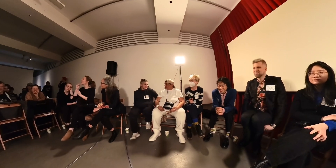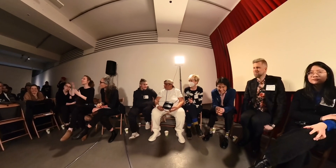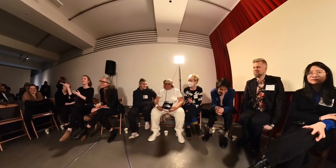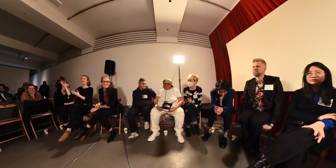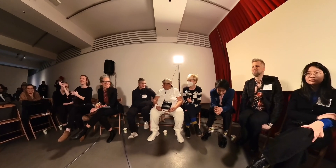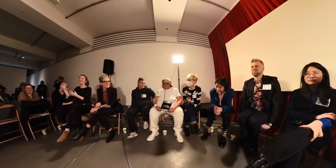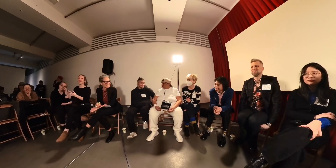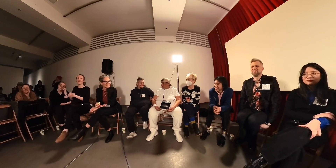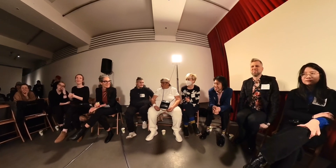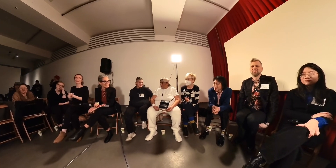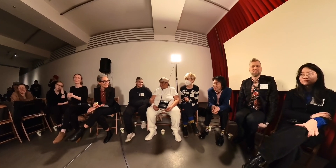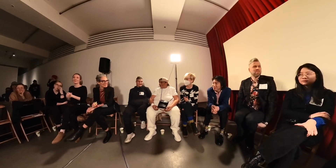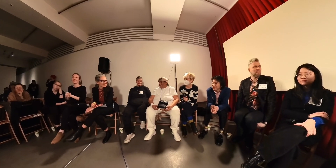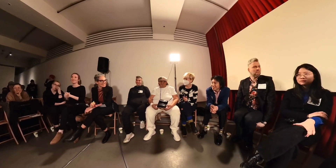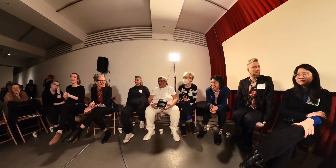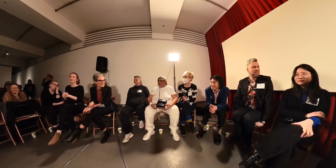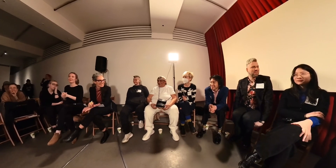občerstvím?